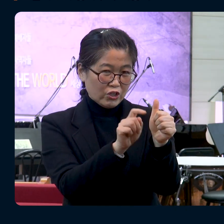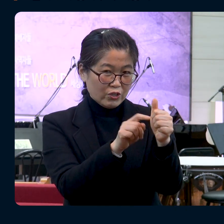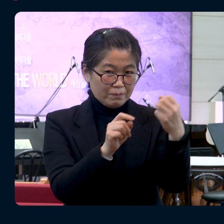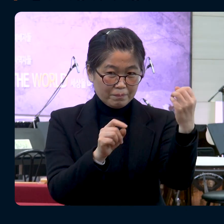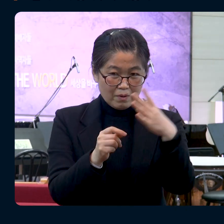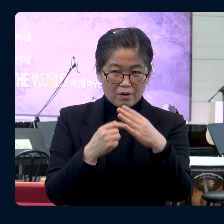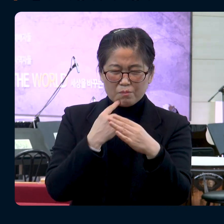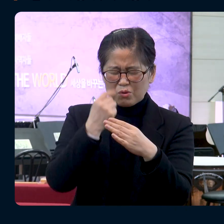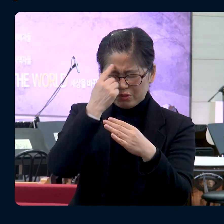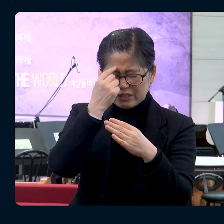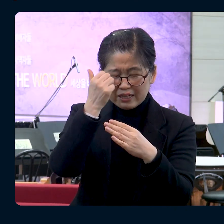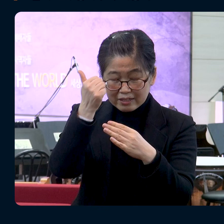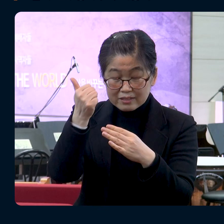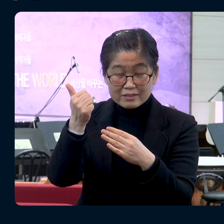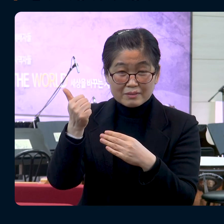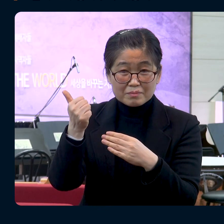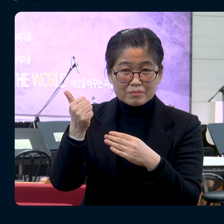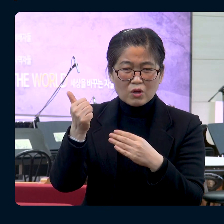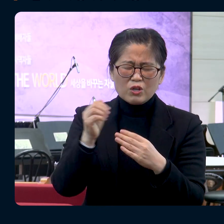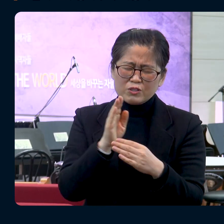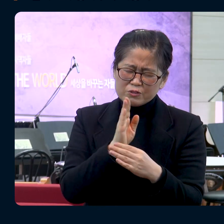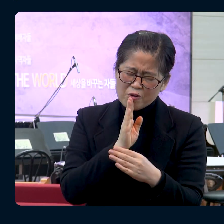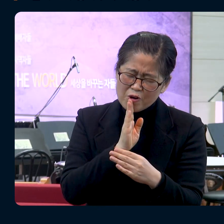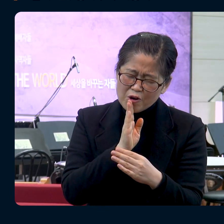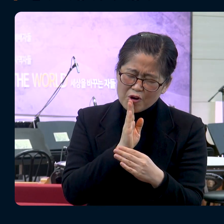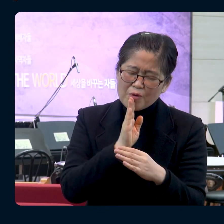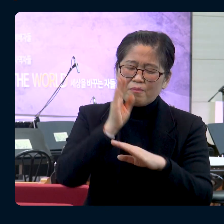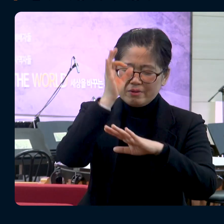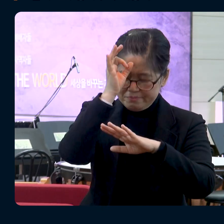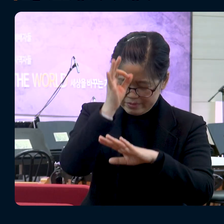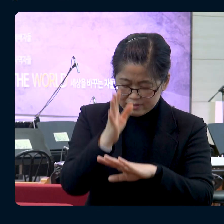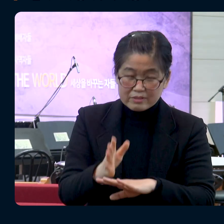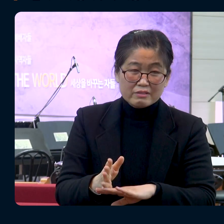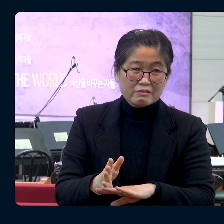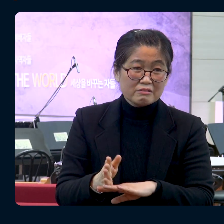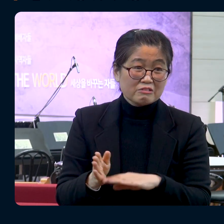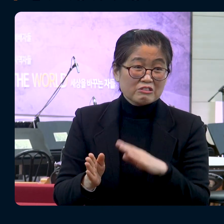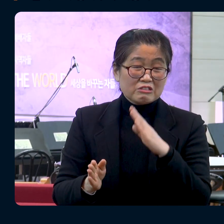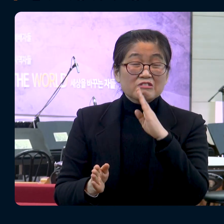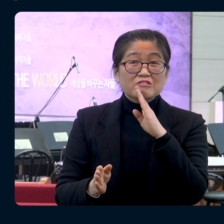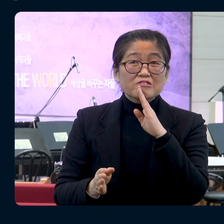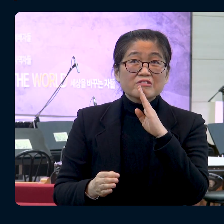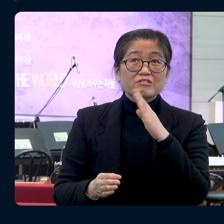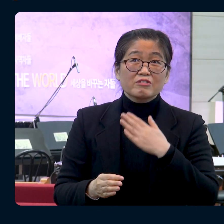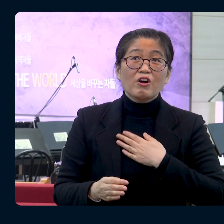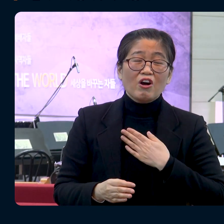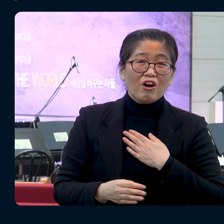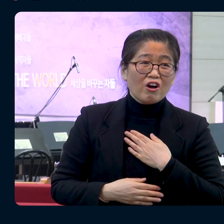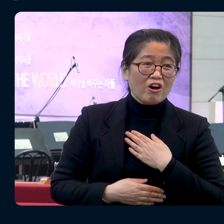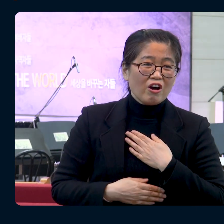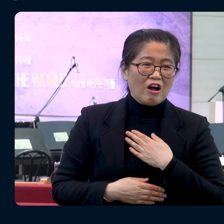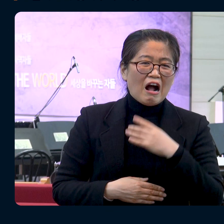그러면서 하는 얘기가, 목사님 정말 미안하다고. 사실